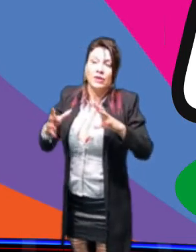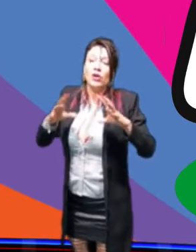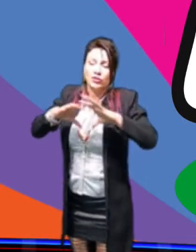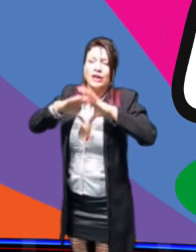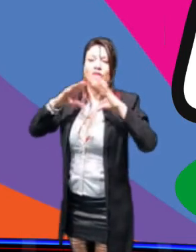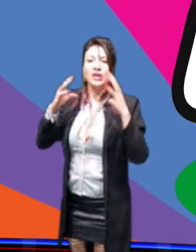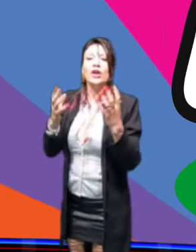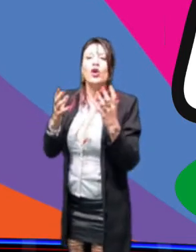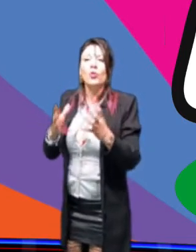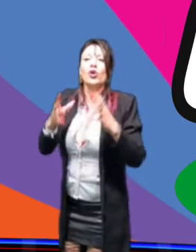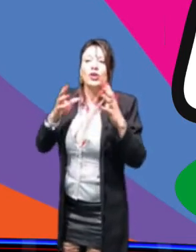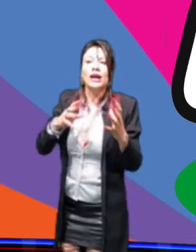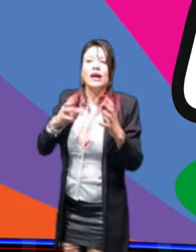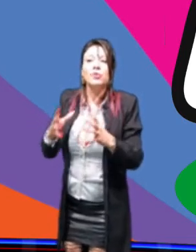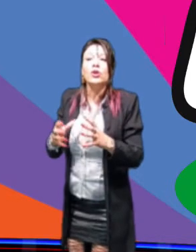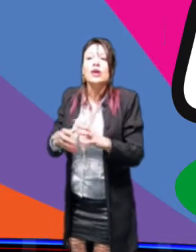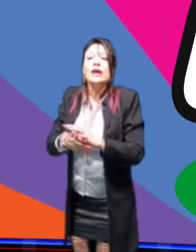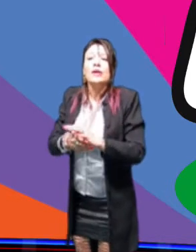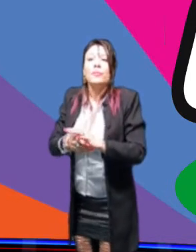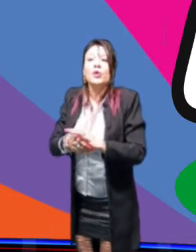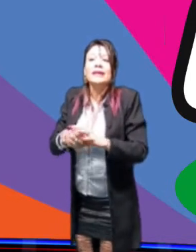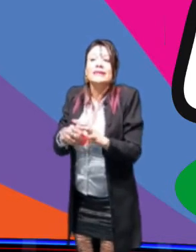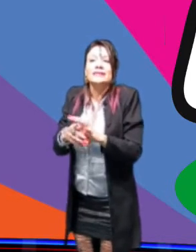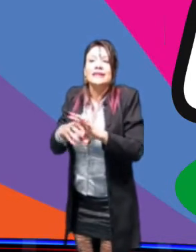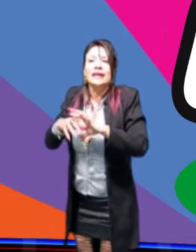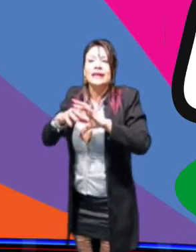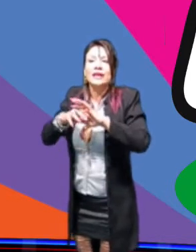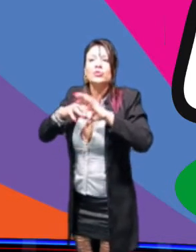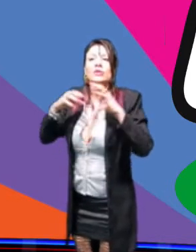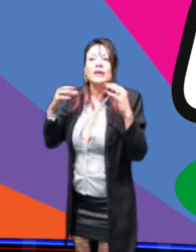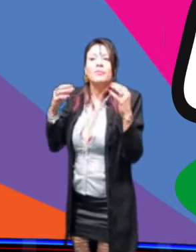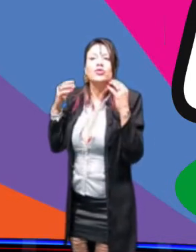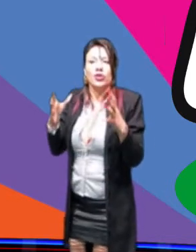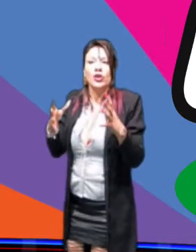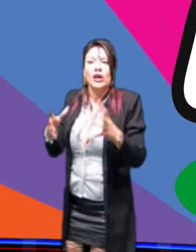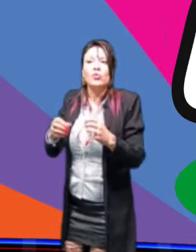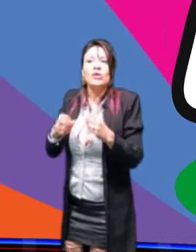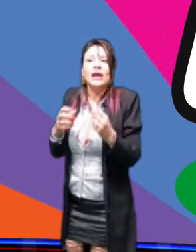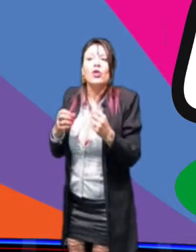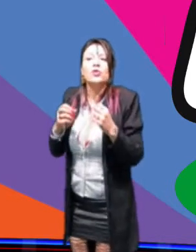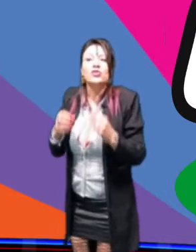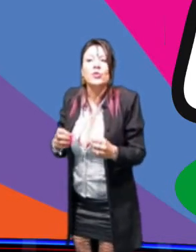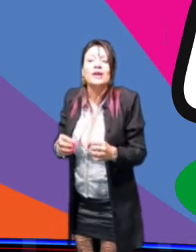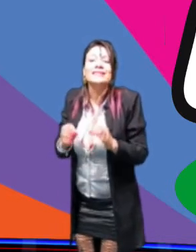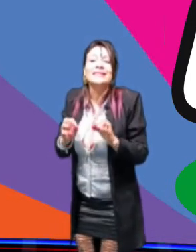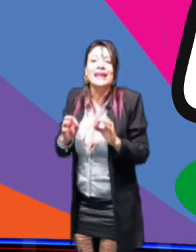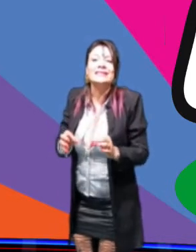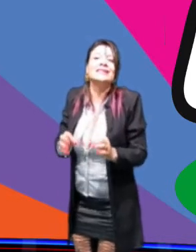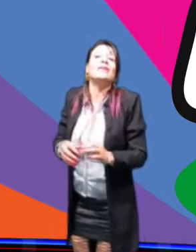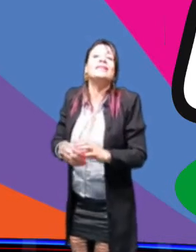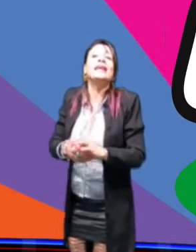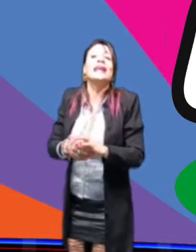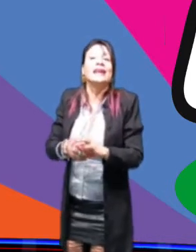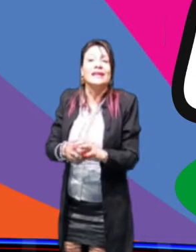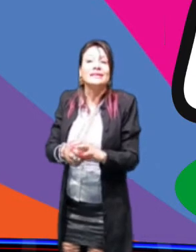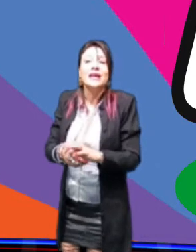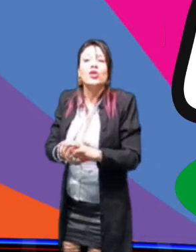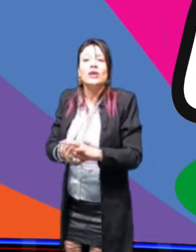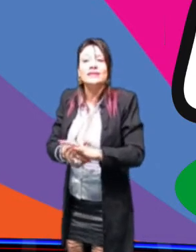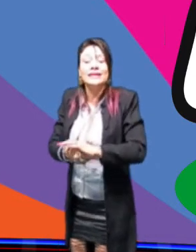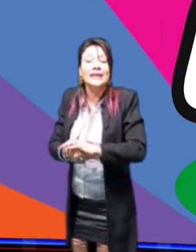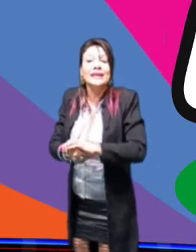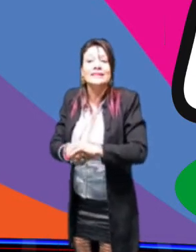o sea, que lo tienen en común con Nicolás Caputo, porque se resulta en una explosión, en un descargo explosivo que se realiza a través de las redes. Lo